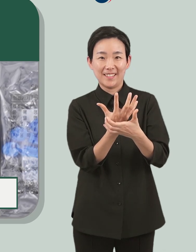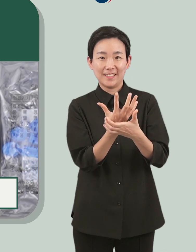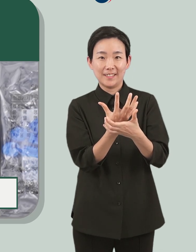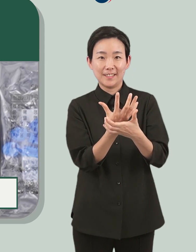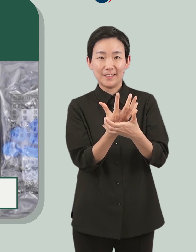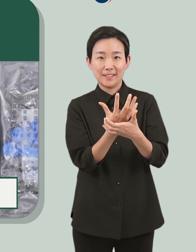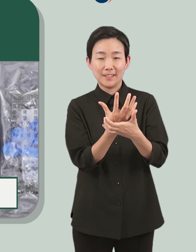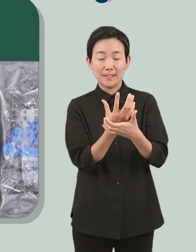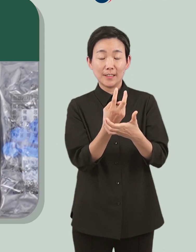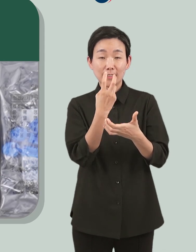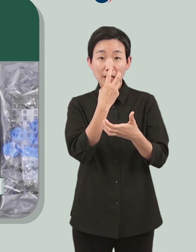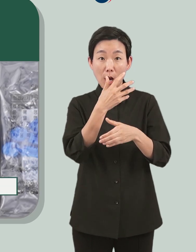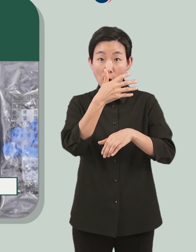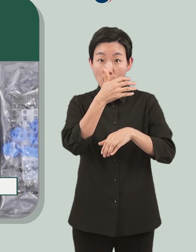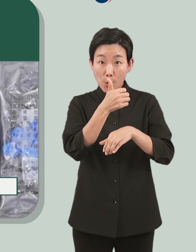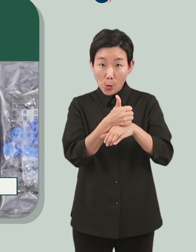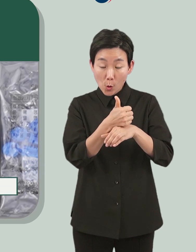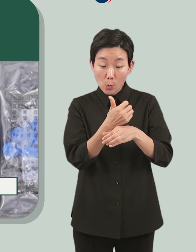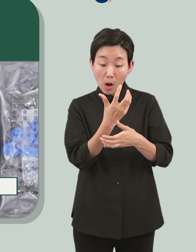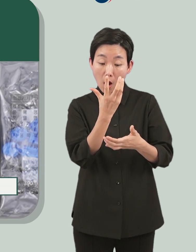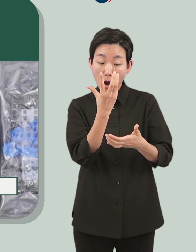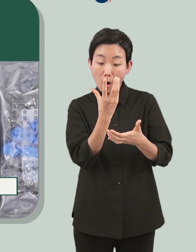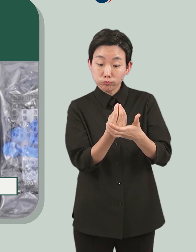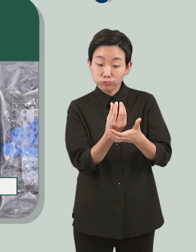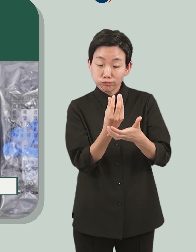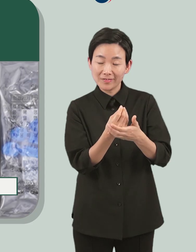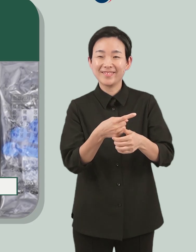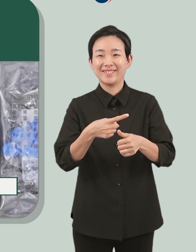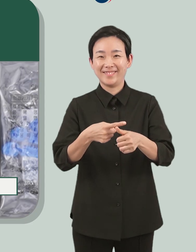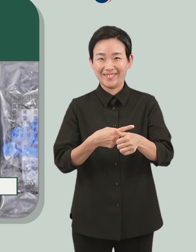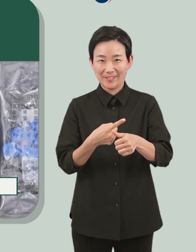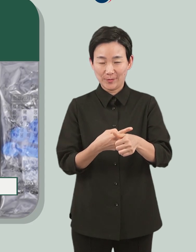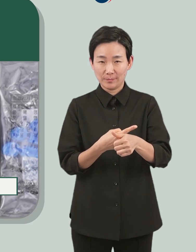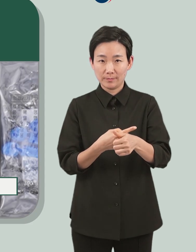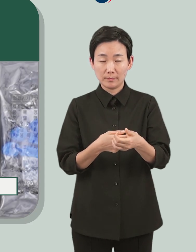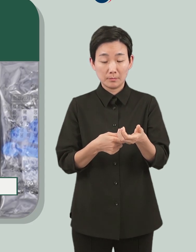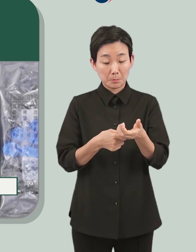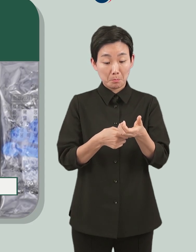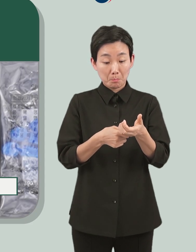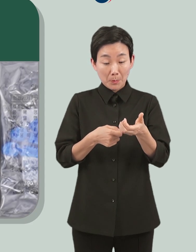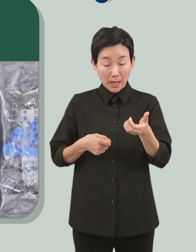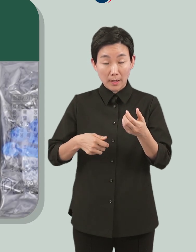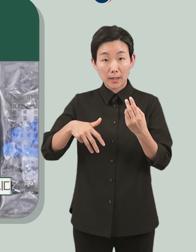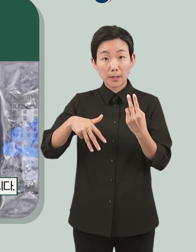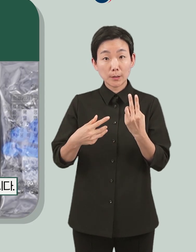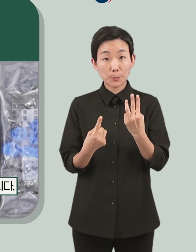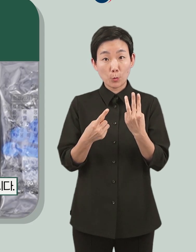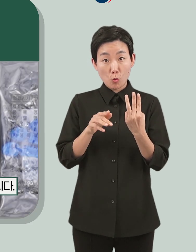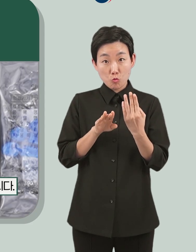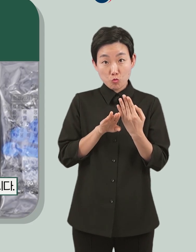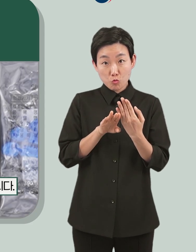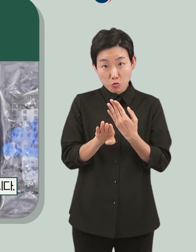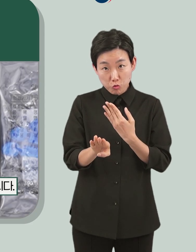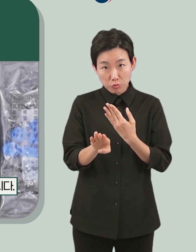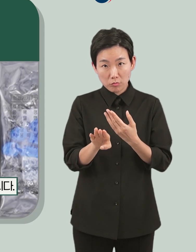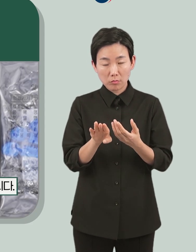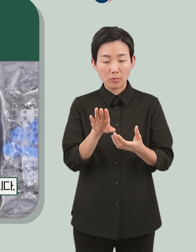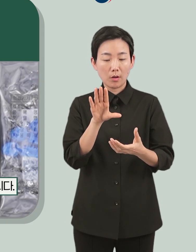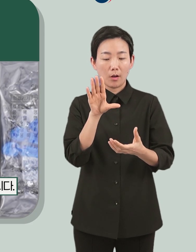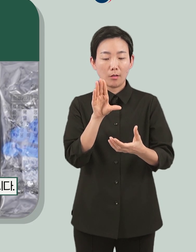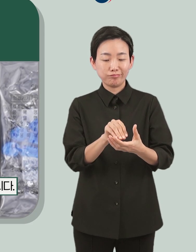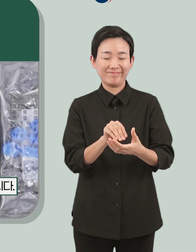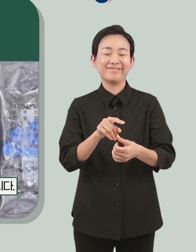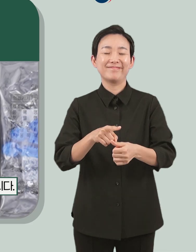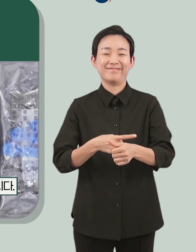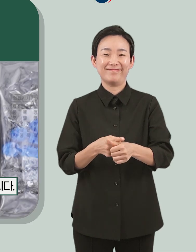결과를 표시합니다. 측정 결과는 측정기에 자동으로 저장됩니다. 검사지를 빼내면 3초 후